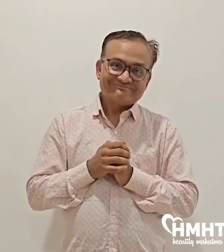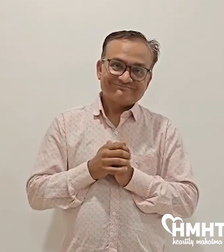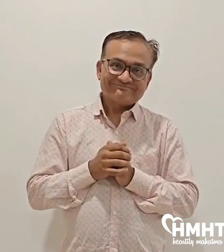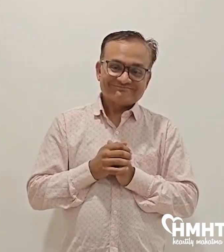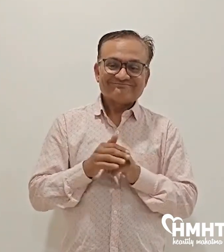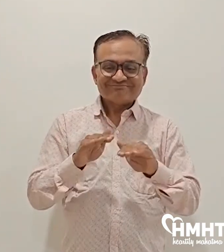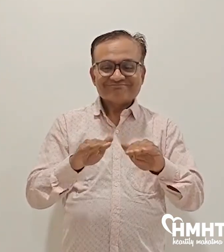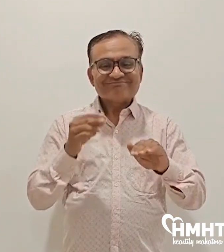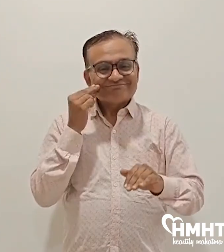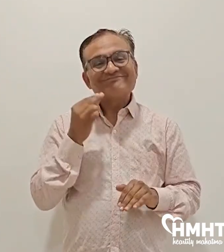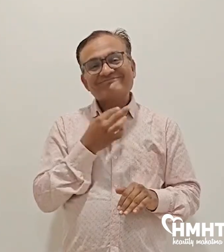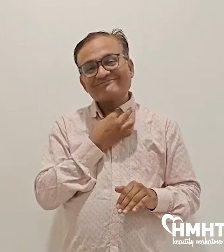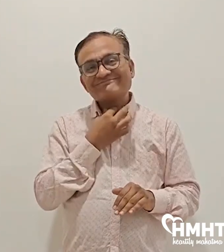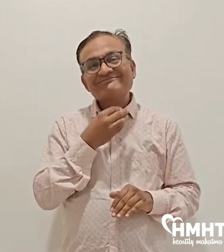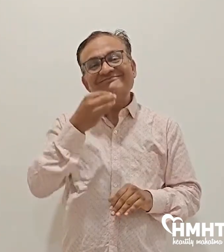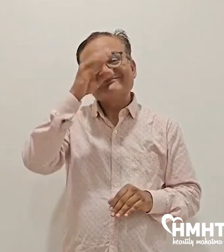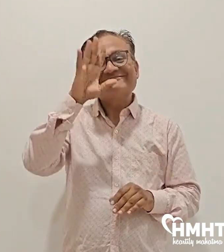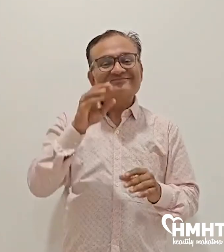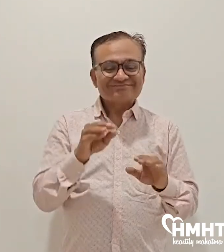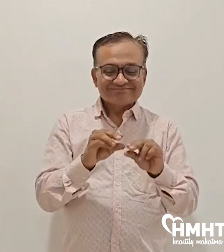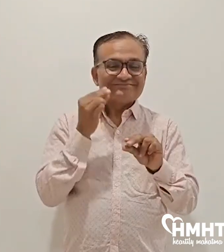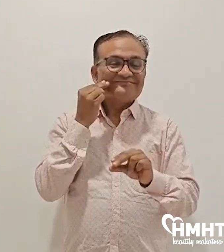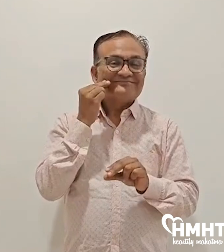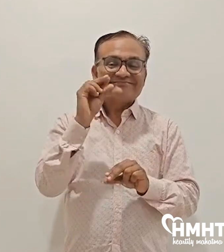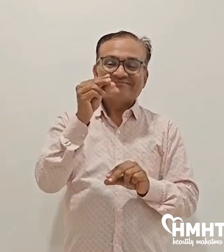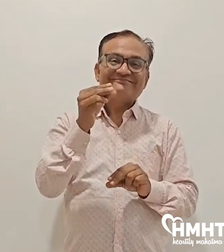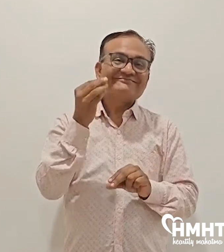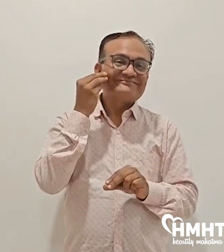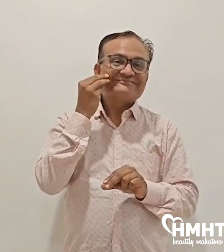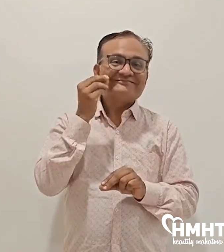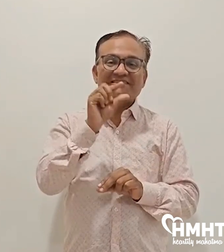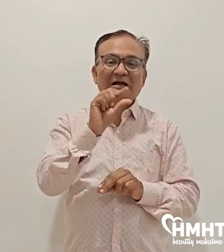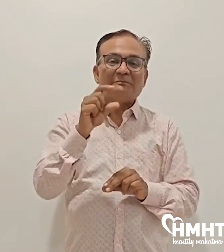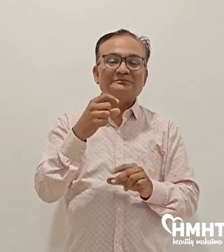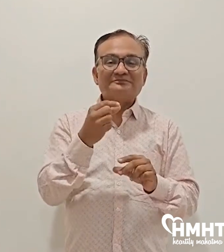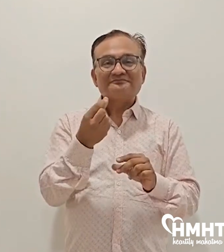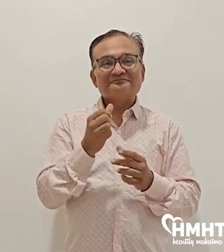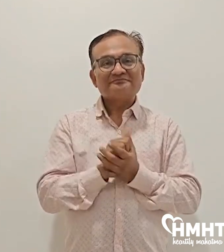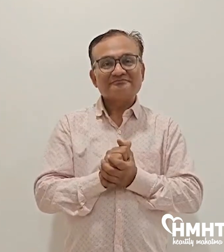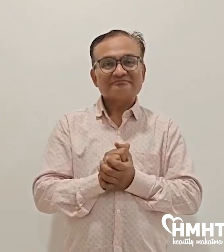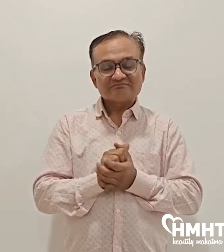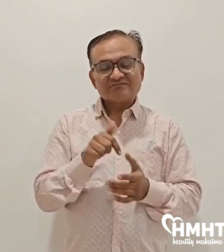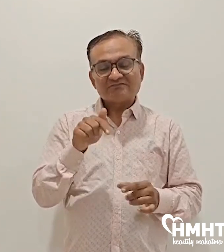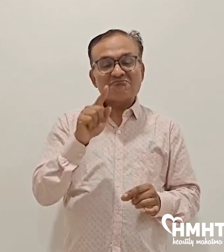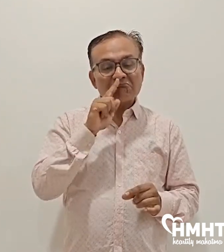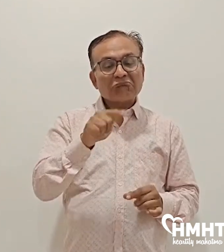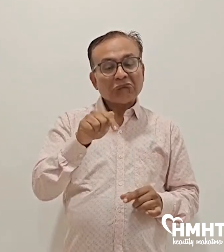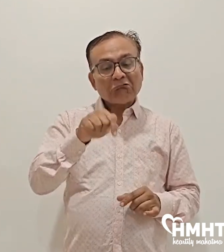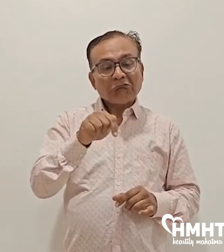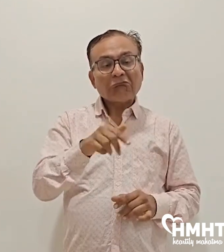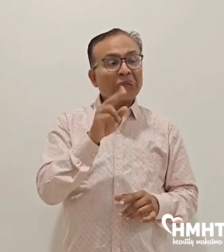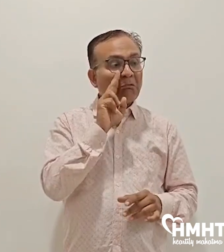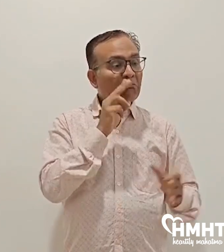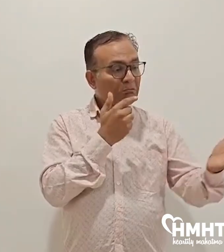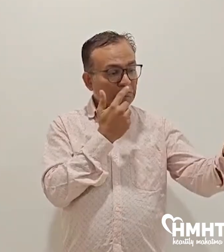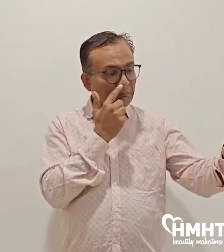હતી તું ચોકલેટ ખાઈ તો તારા દાંત પડી જશે. સાચી વાત છે. મને